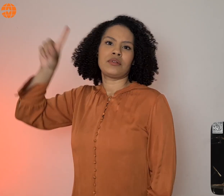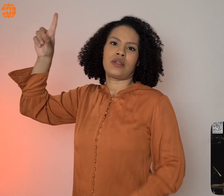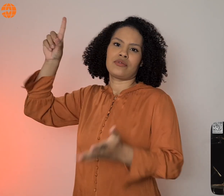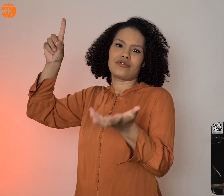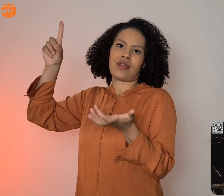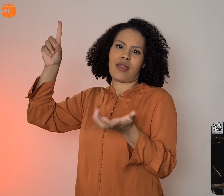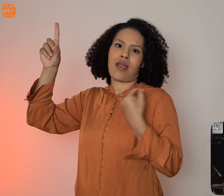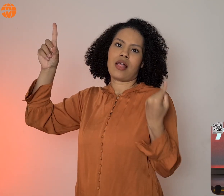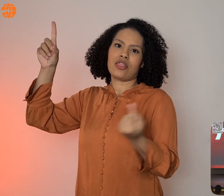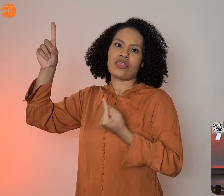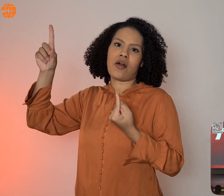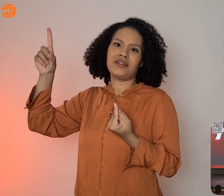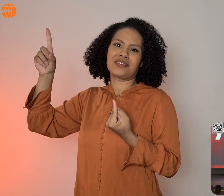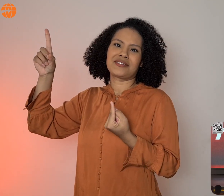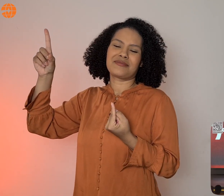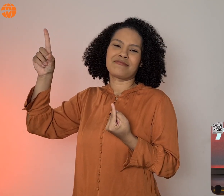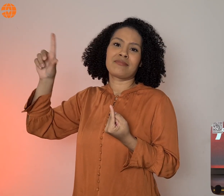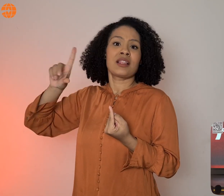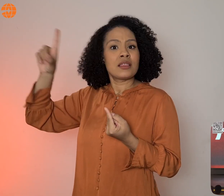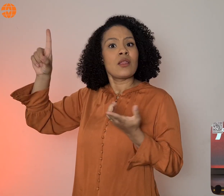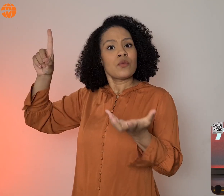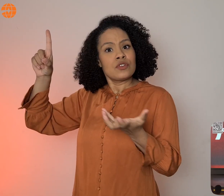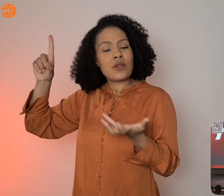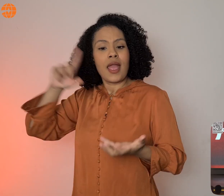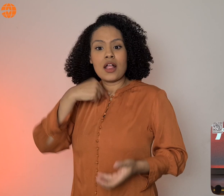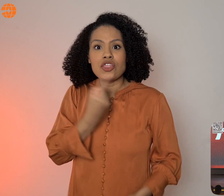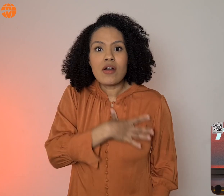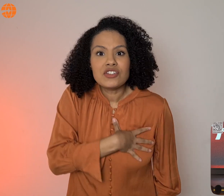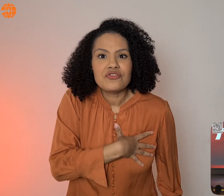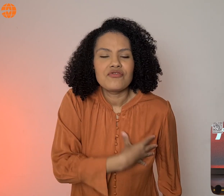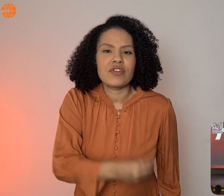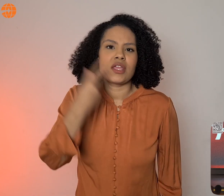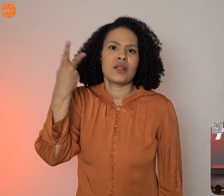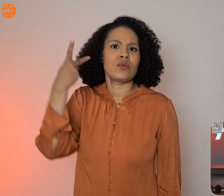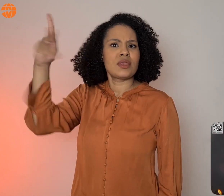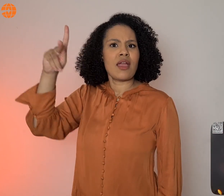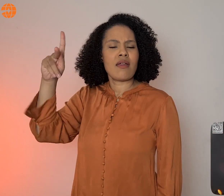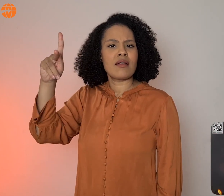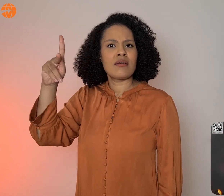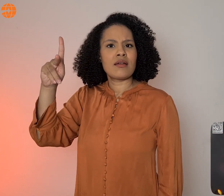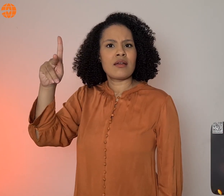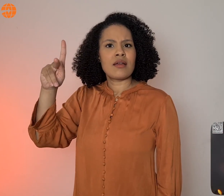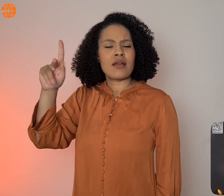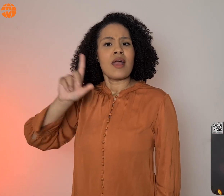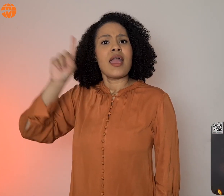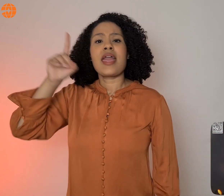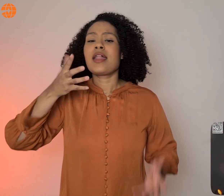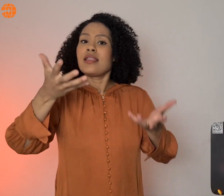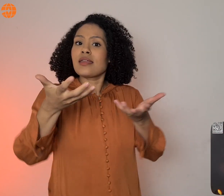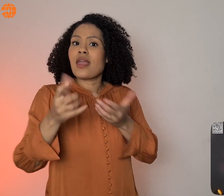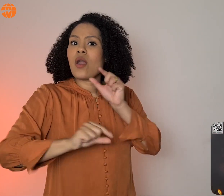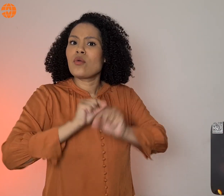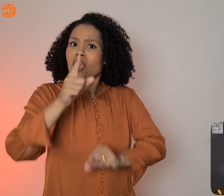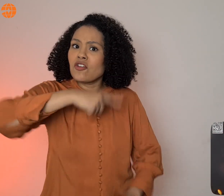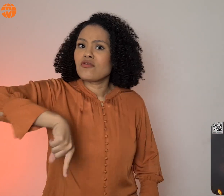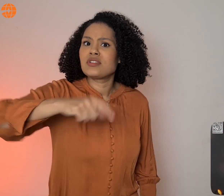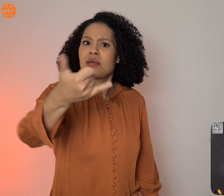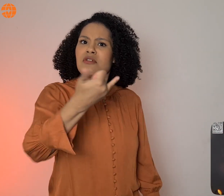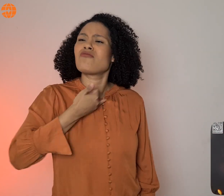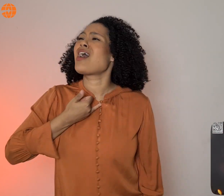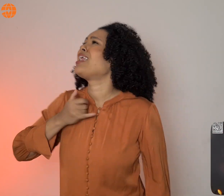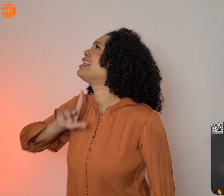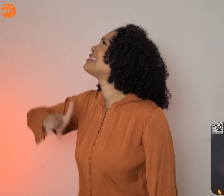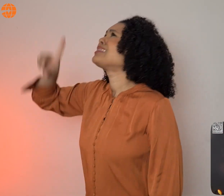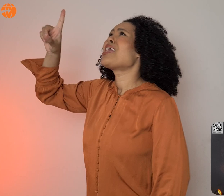God wants from His children. E é isso que Deus deseja dos seus filhos. He wants you to say, "God, I want to be like you." Ele deseja